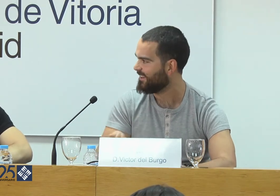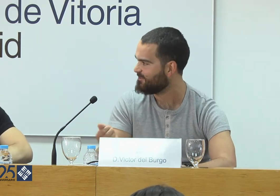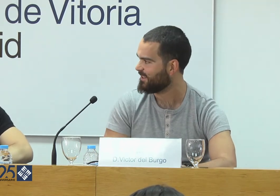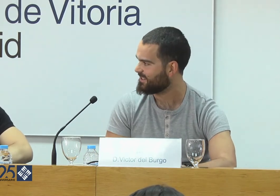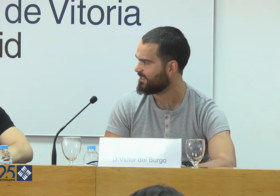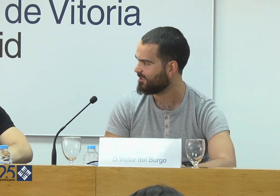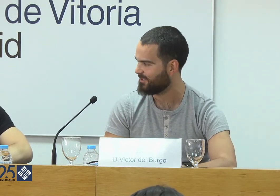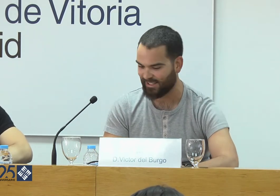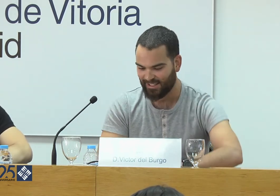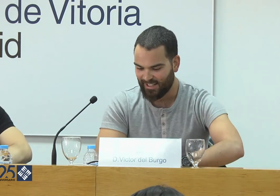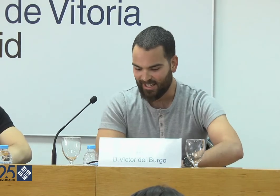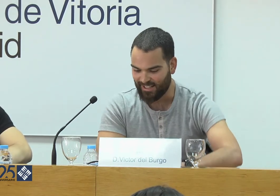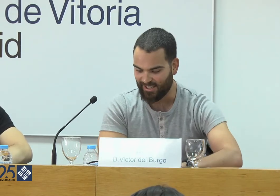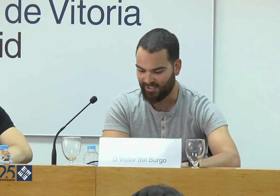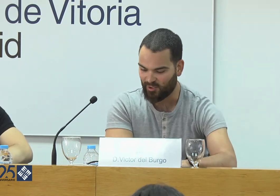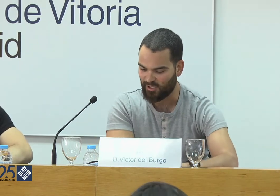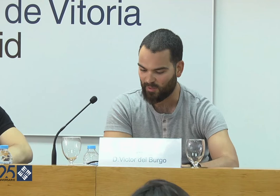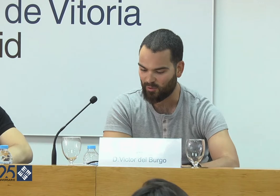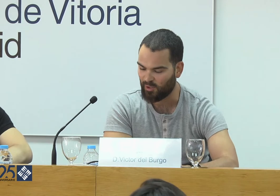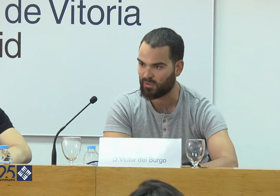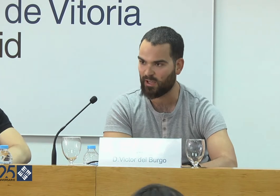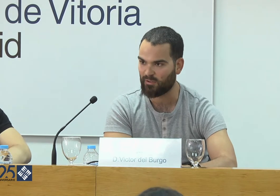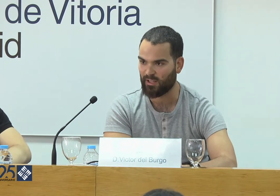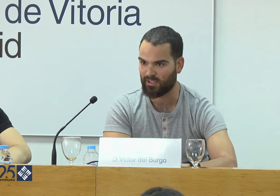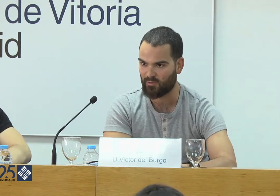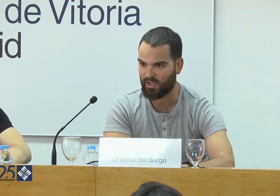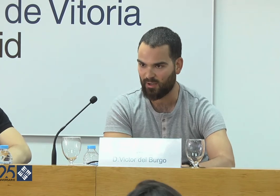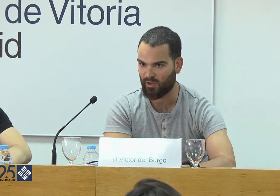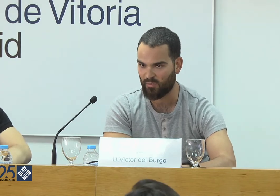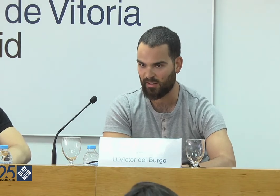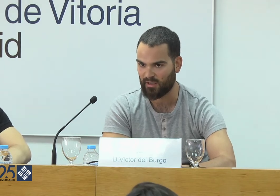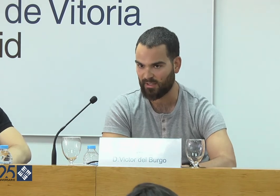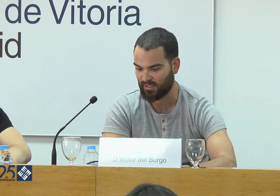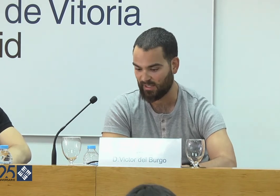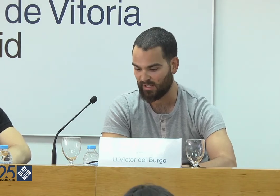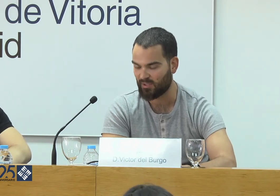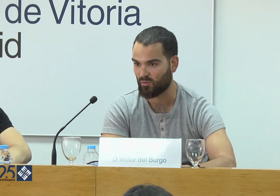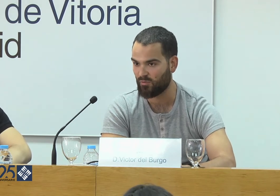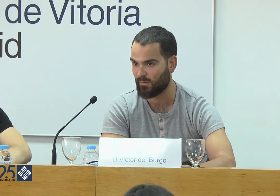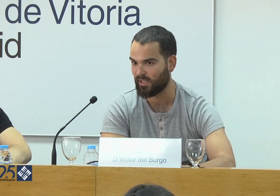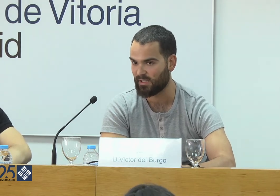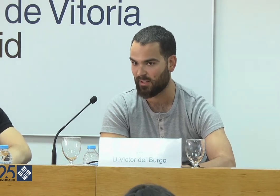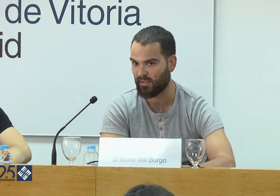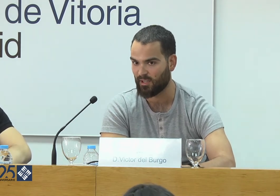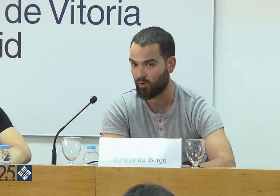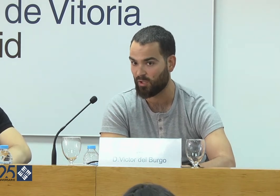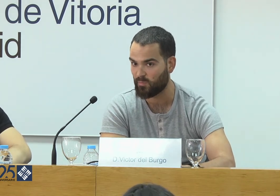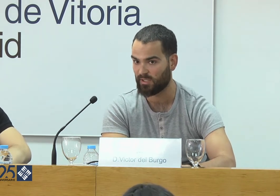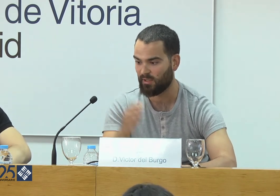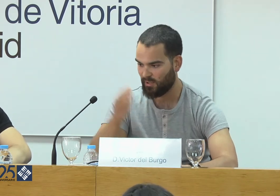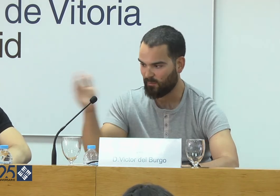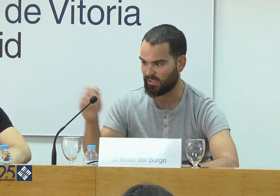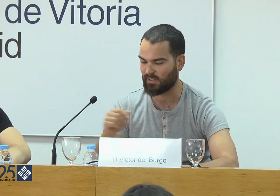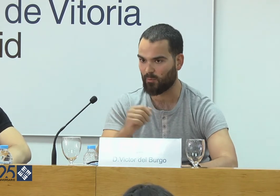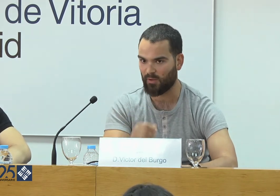ahí pinchando y tal. Y no, sin embargo, luego después te das cuenta de que es una competencia que adquieres, que es un nivel de exigencia que luego